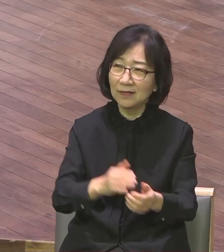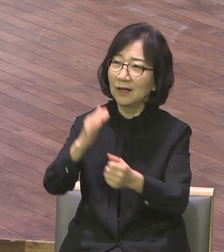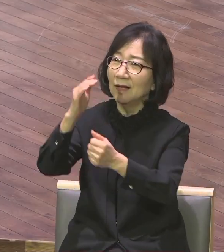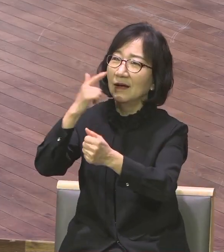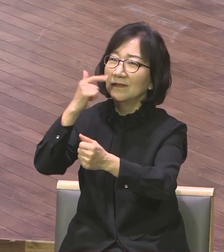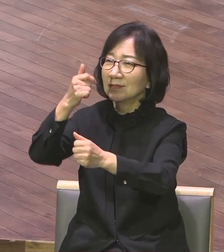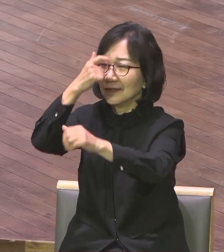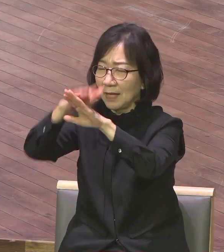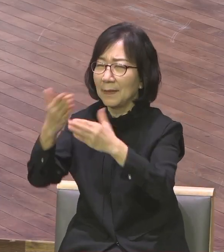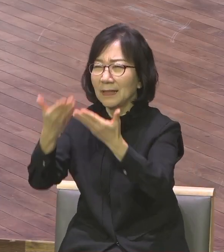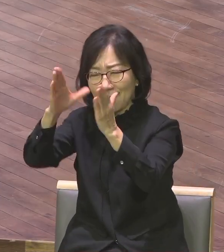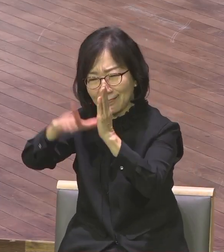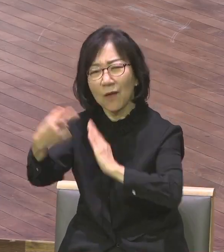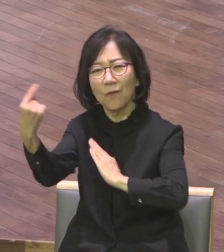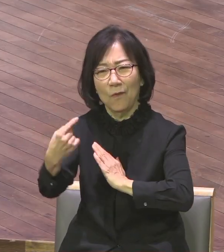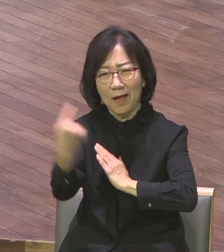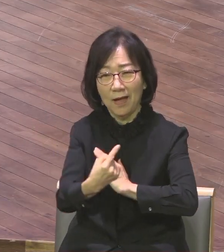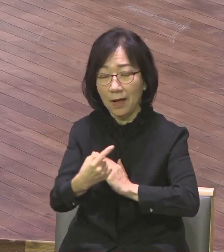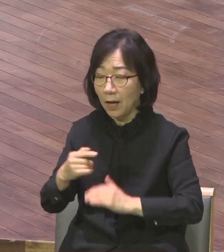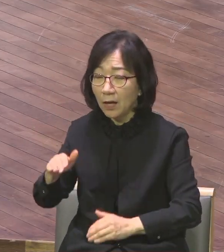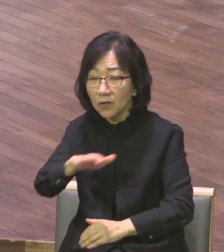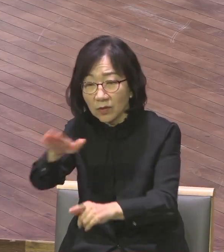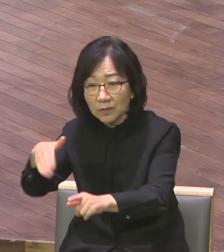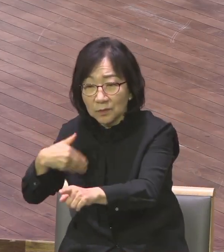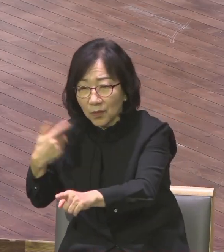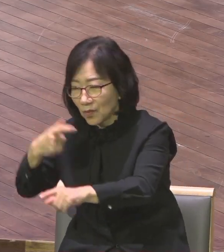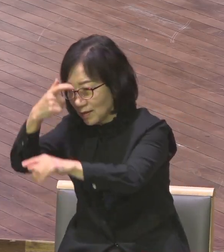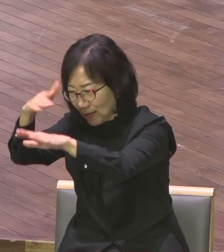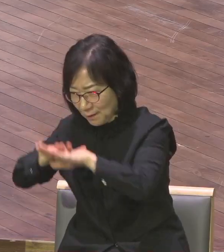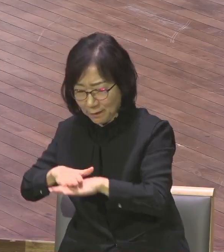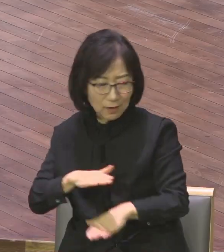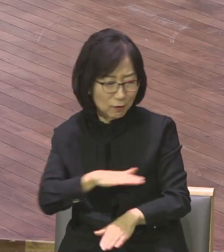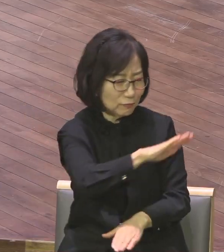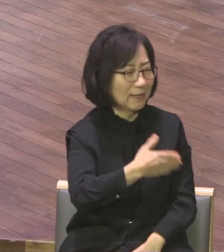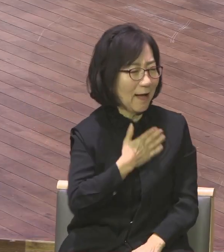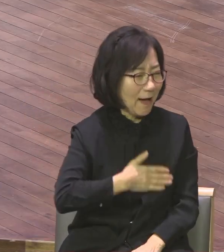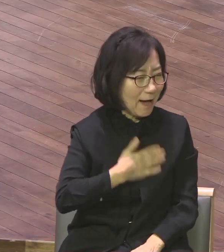너희는 알지 못하는 것을 예배하고 우리는 아는 것을 예배하노니 이는